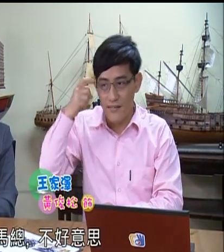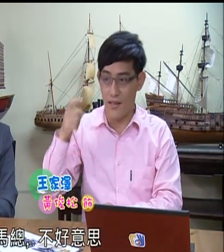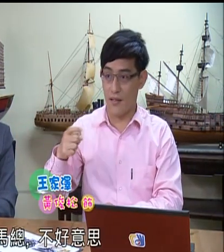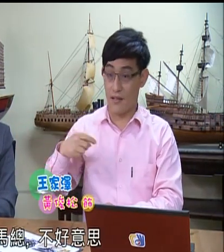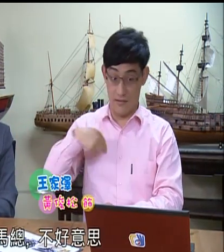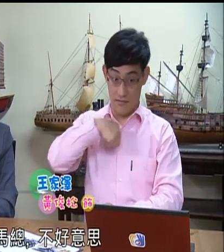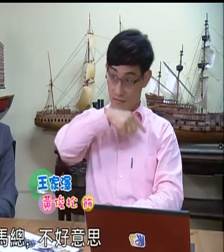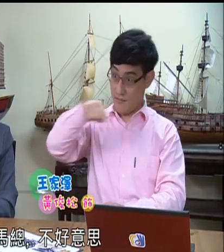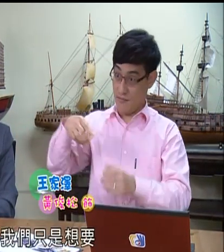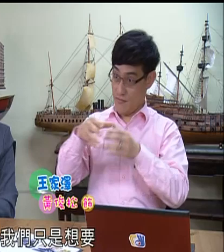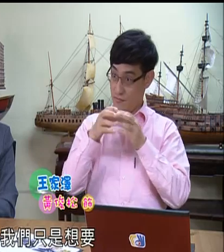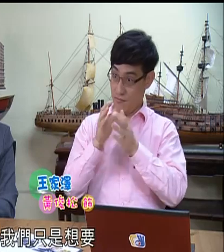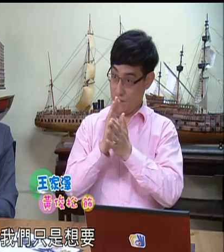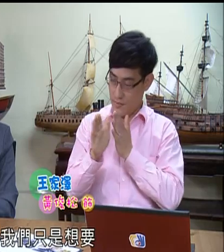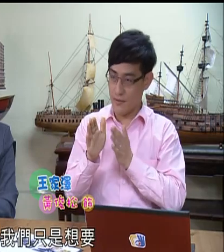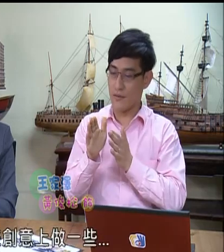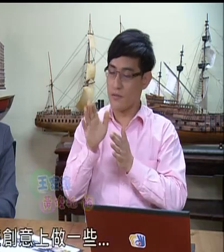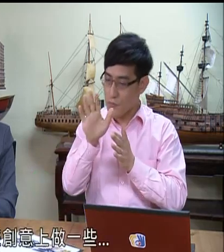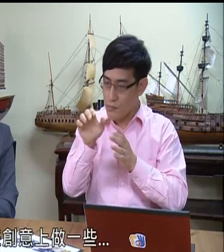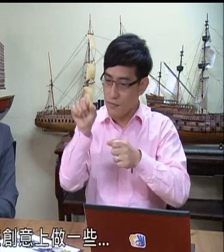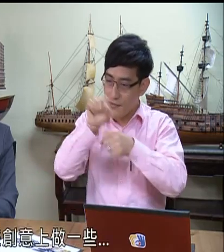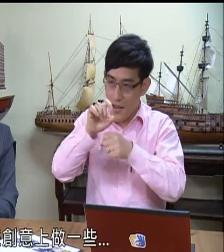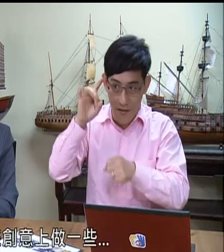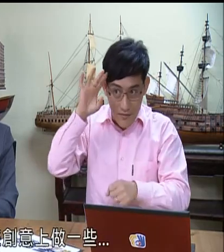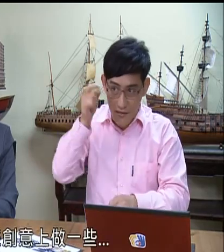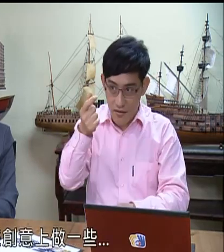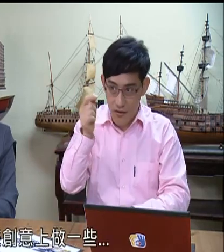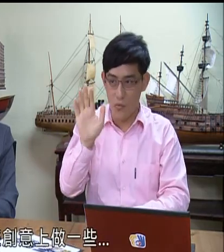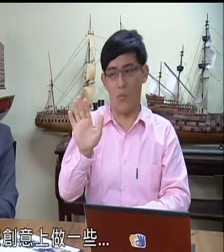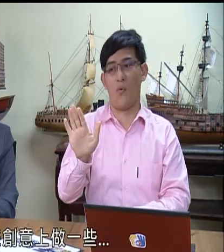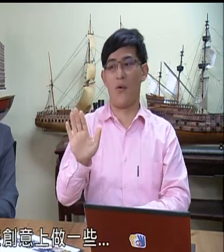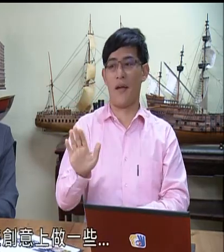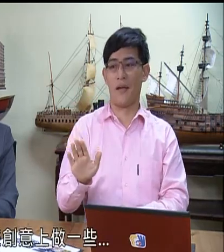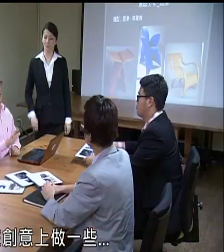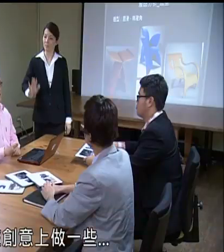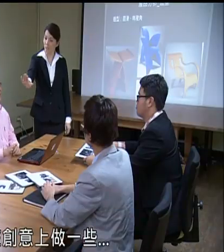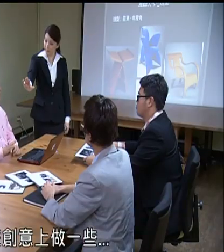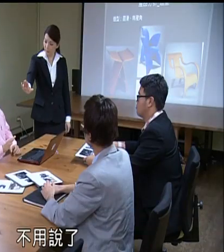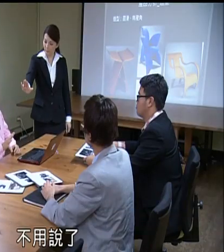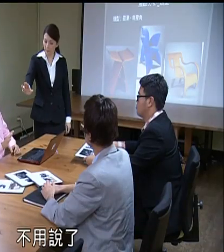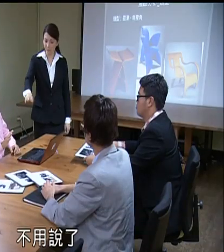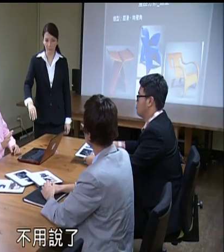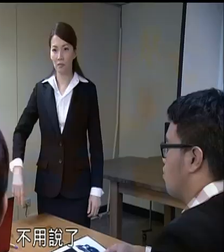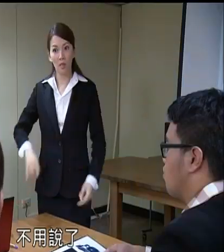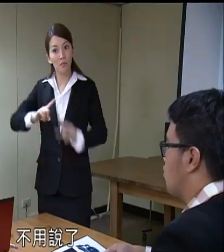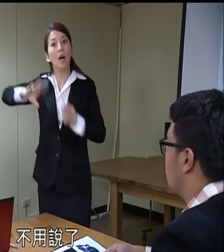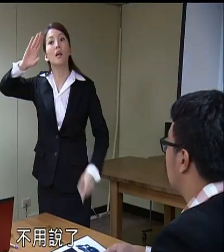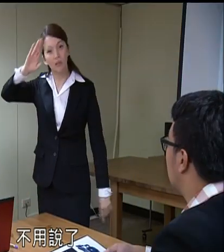思啊，我们只是想要在创意上做一些。 不用说了，抱